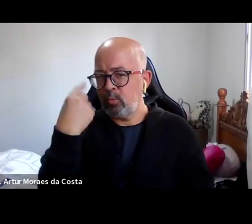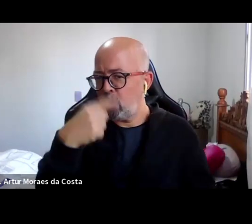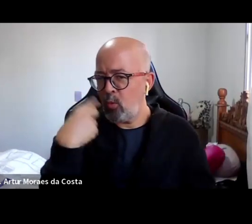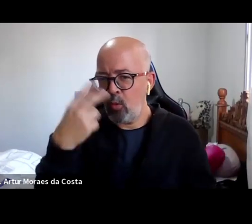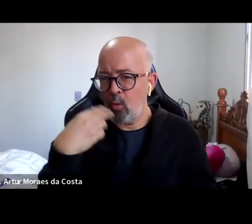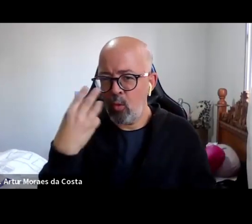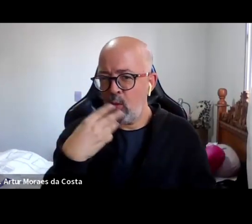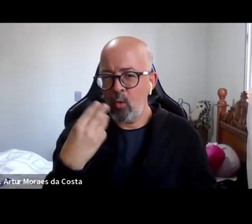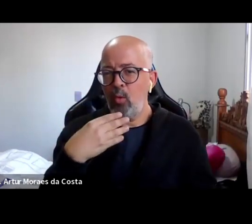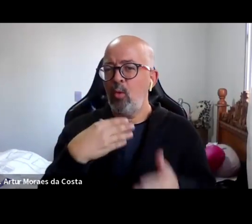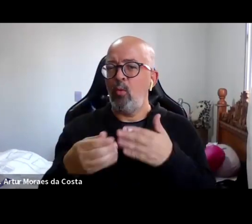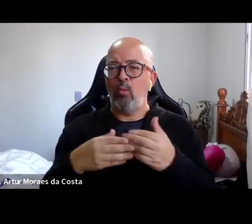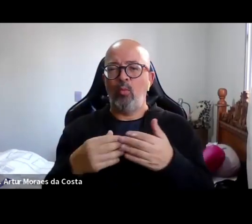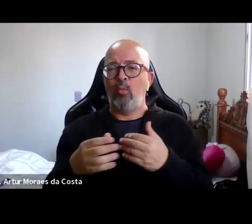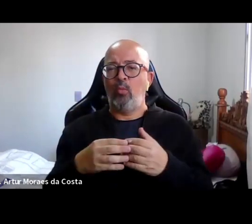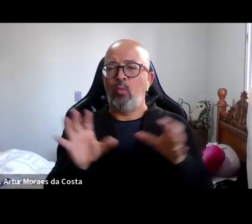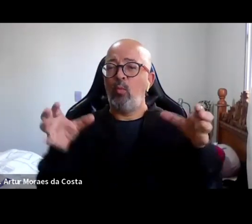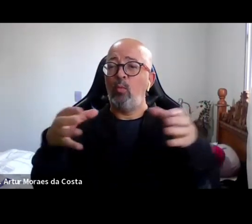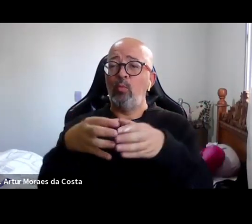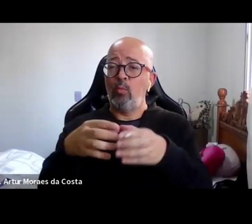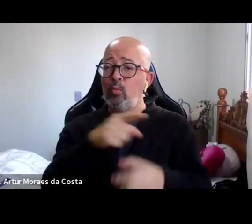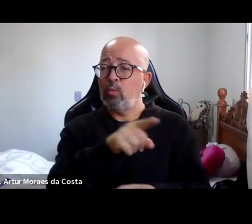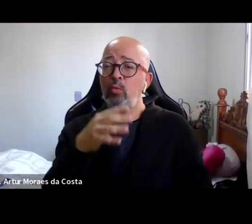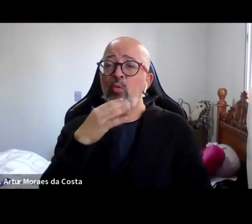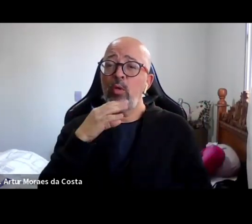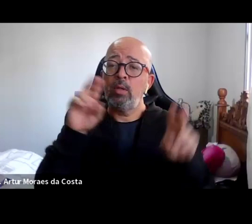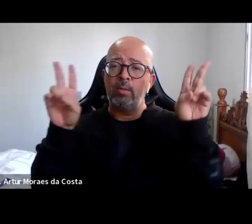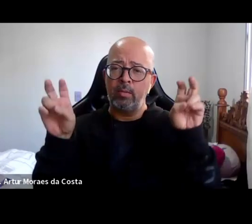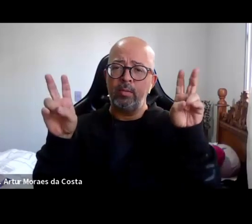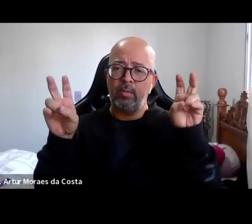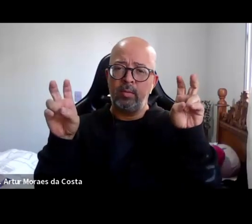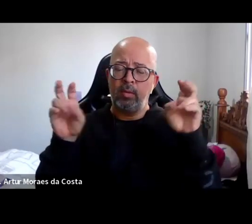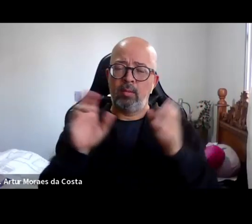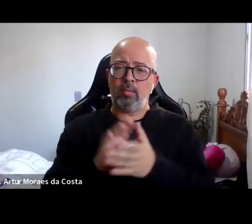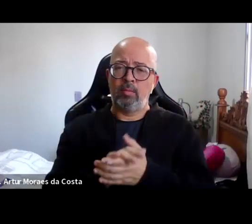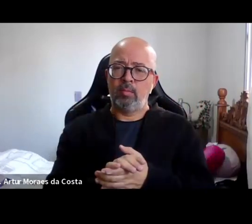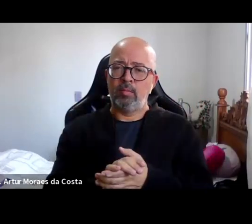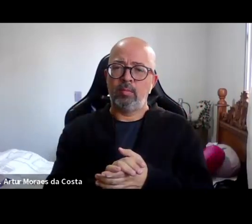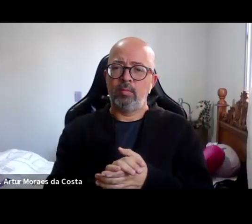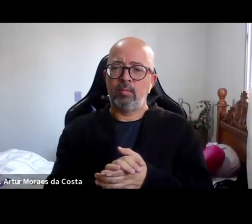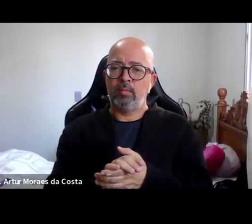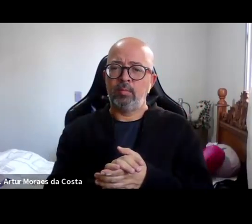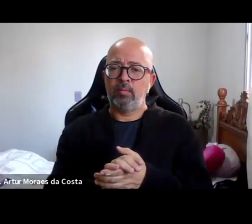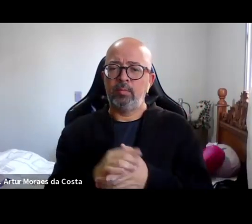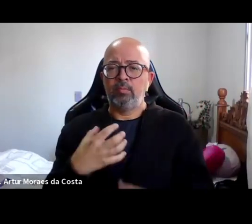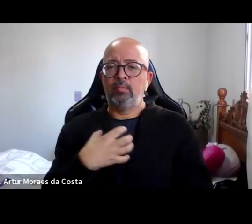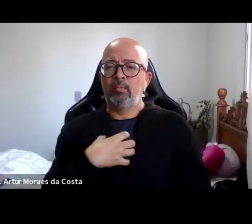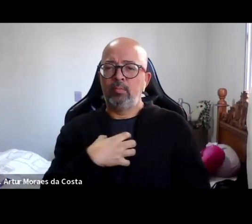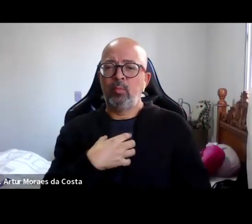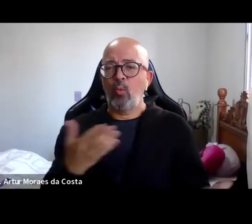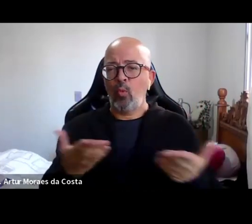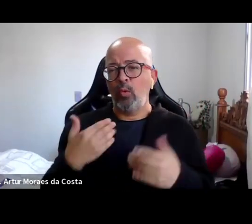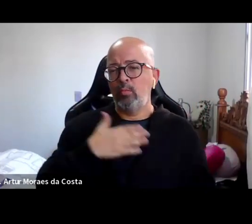y yo espero que ese sea el caso hoy porque vamos a charlar en este tiempo que nos